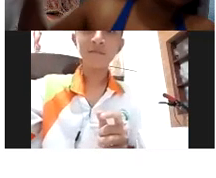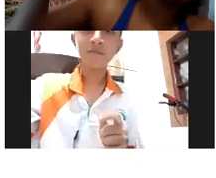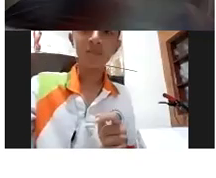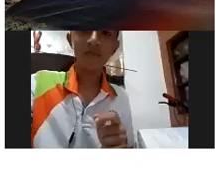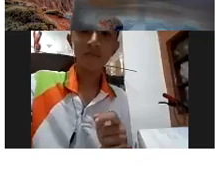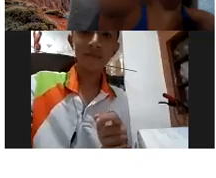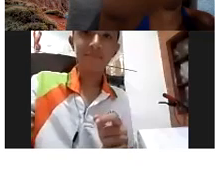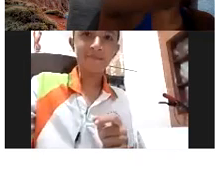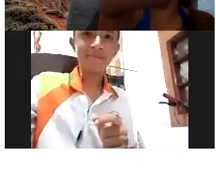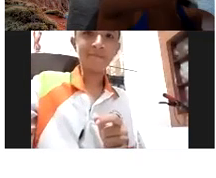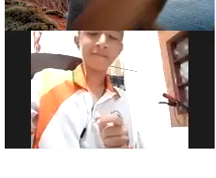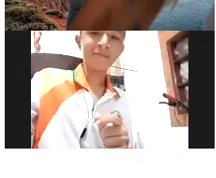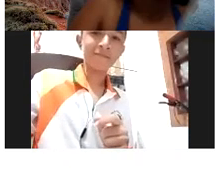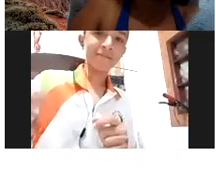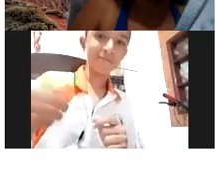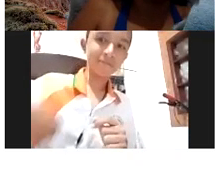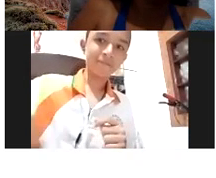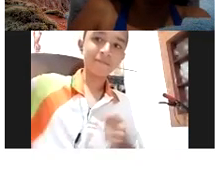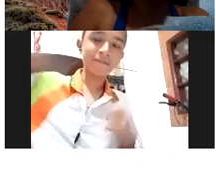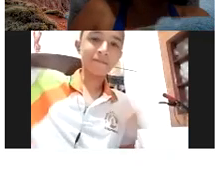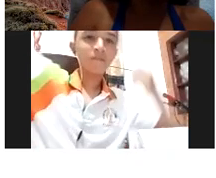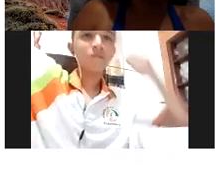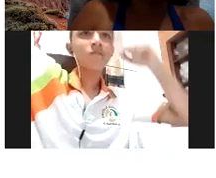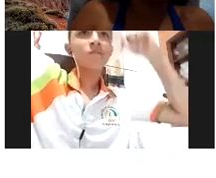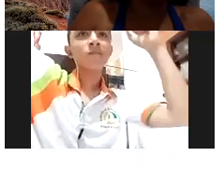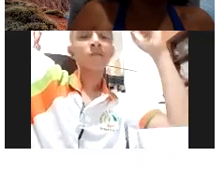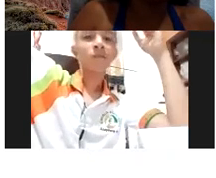e essa questão ai ai